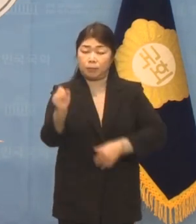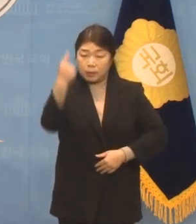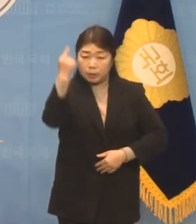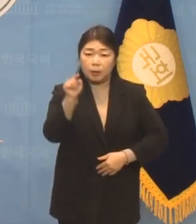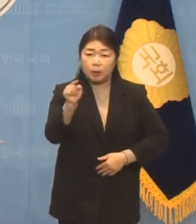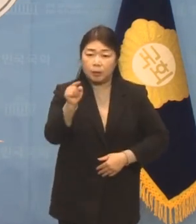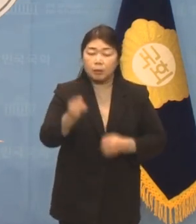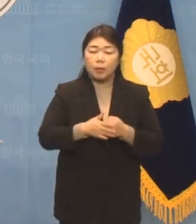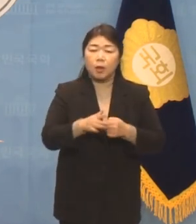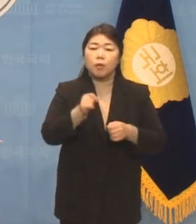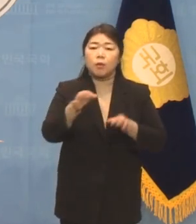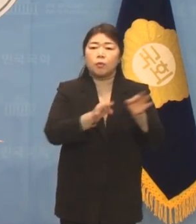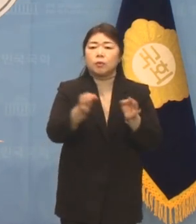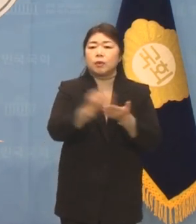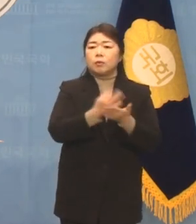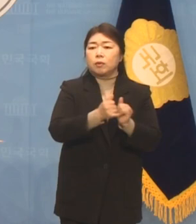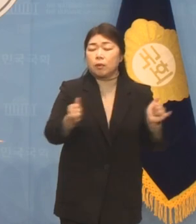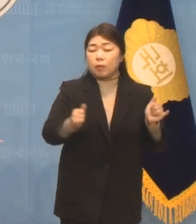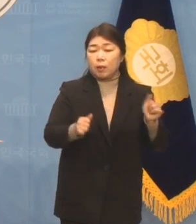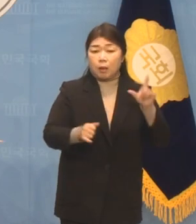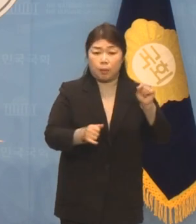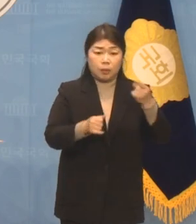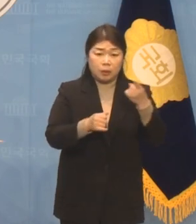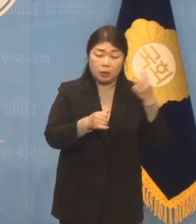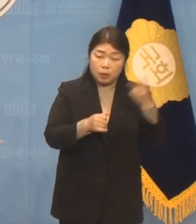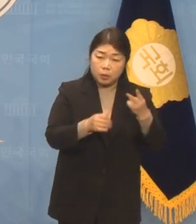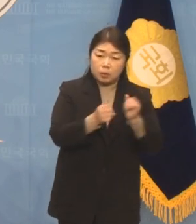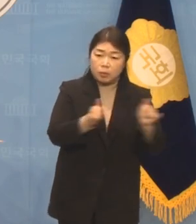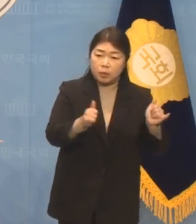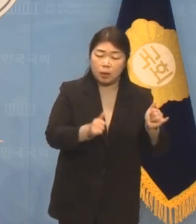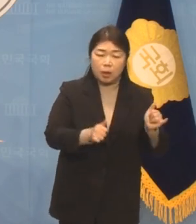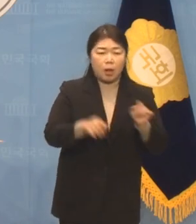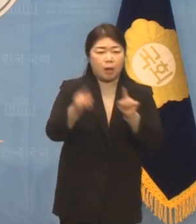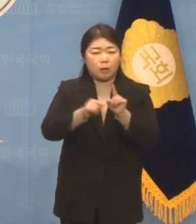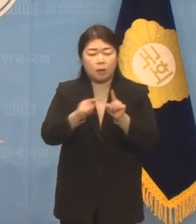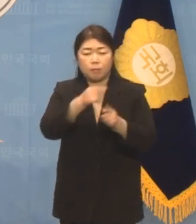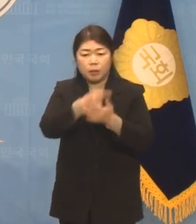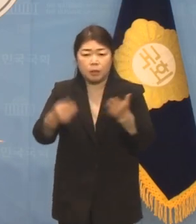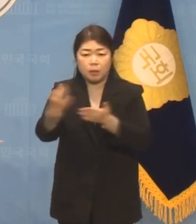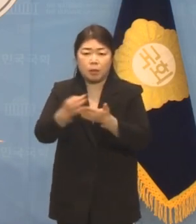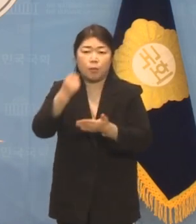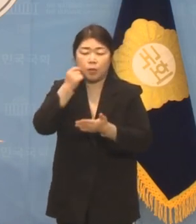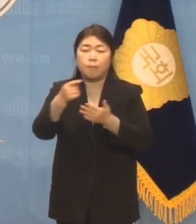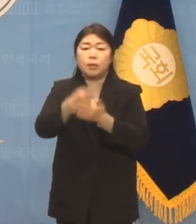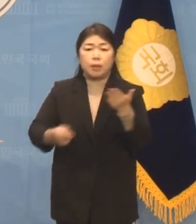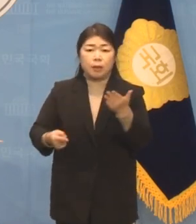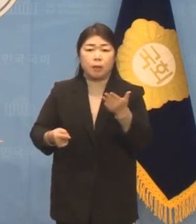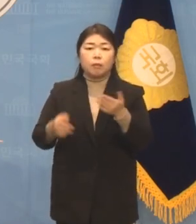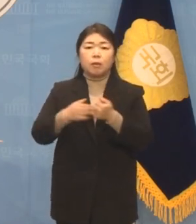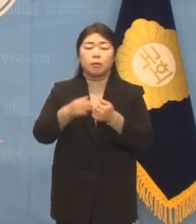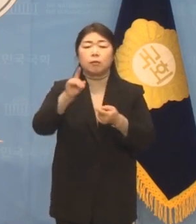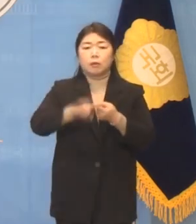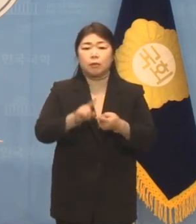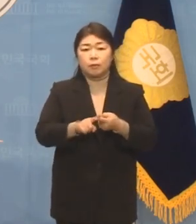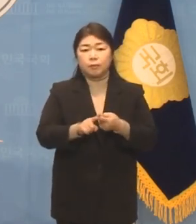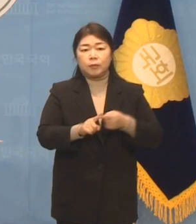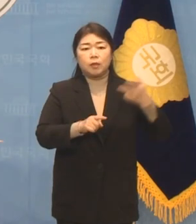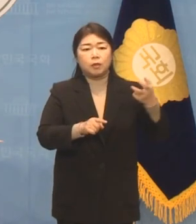1만 2천 명이 1인당 최대 120만 원 총 70억 원의 보상받는